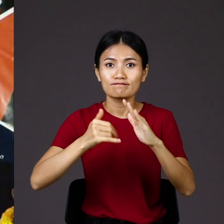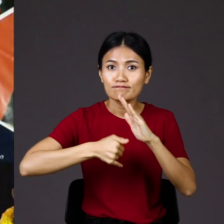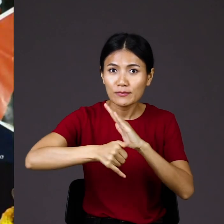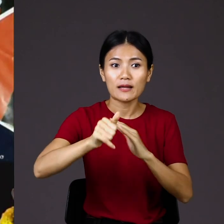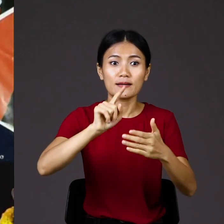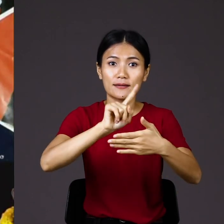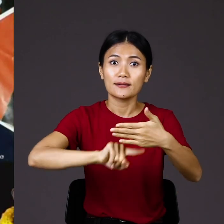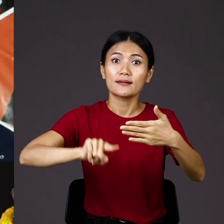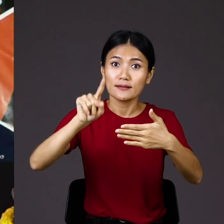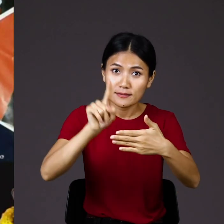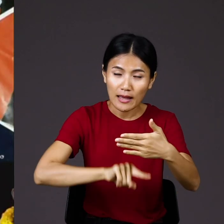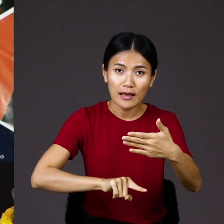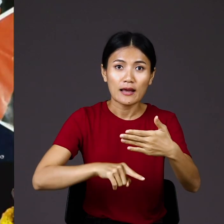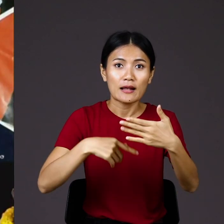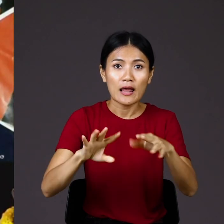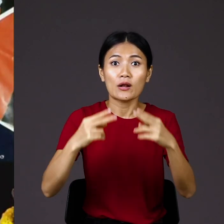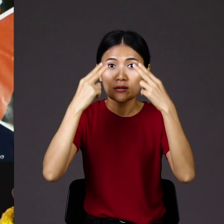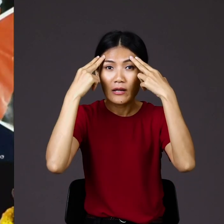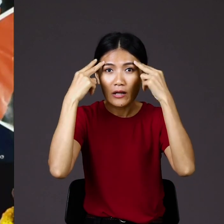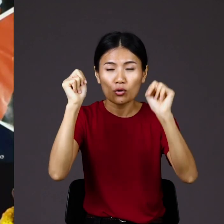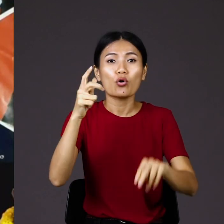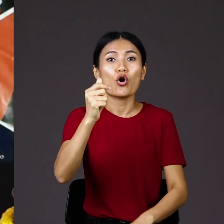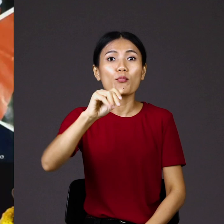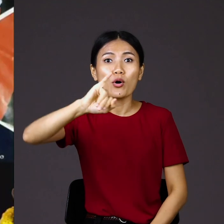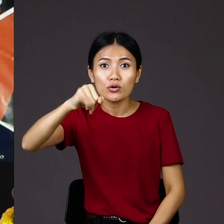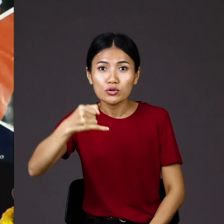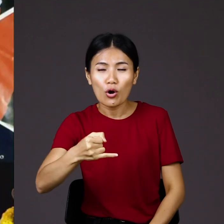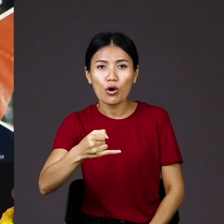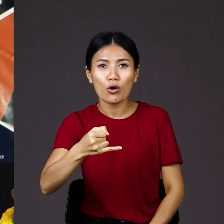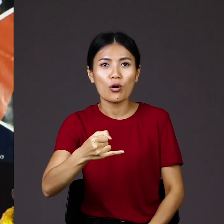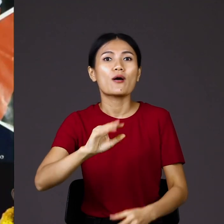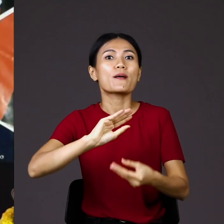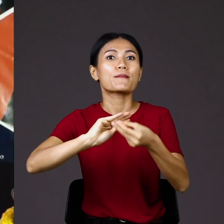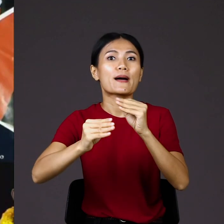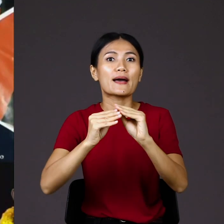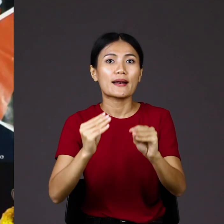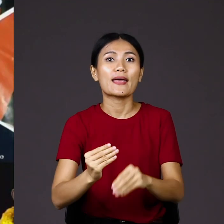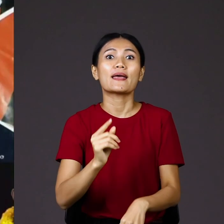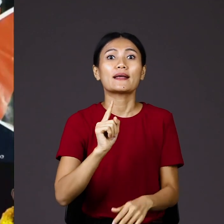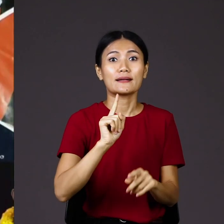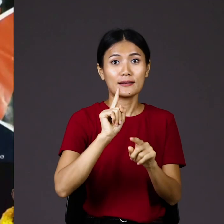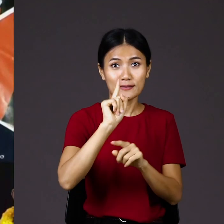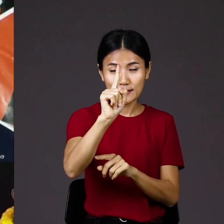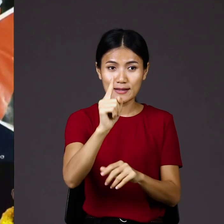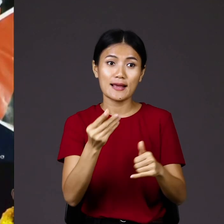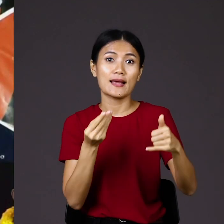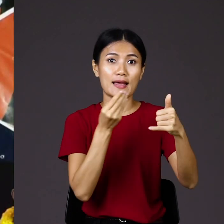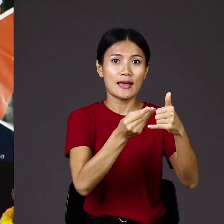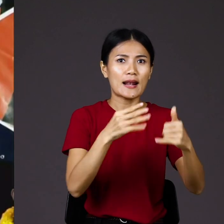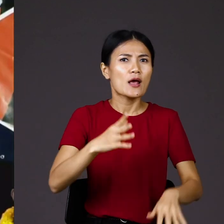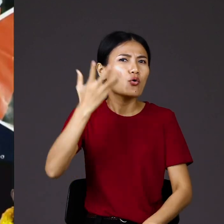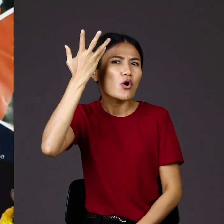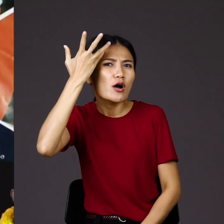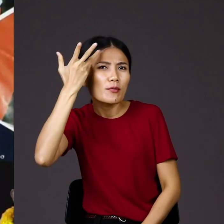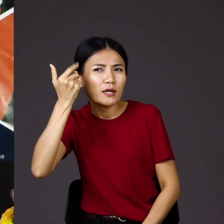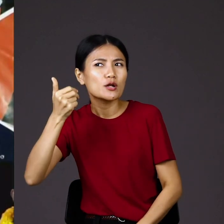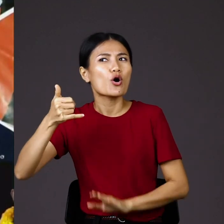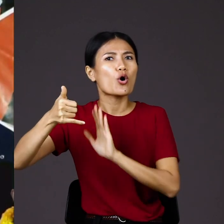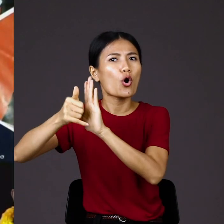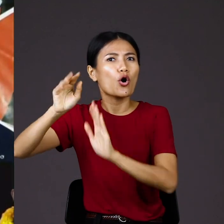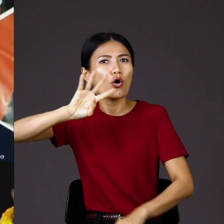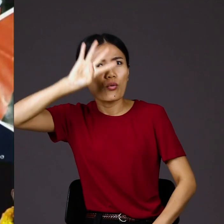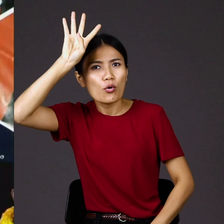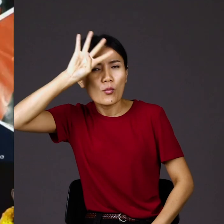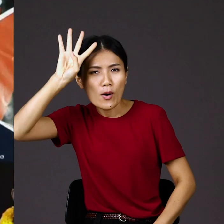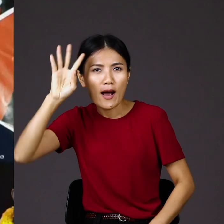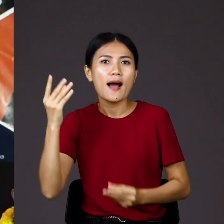ไปใช้สิทธิ์ใช้เสียงให้ได้มากๆพี่น้องจะได้นายกอบจแบบใหม่อย่างไพบูลย์กิจวรวุฒิแถมด้วยมันส